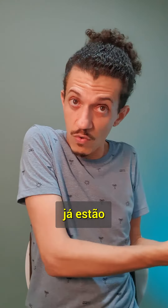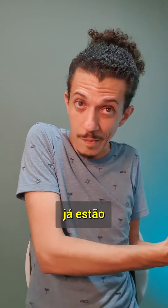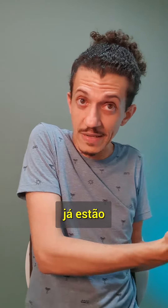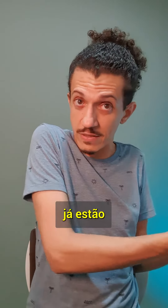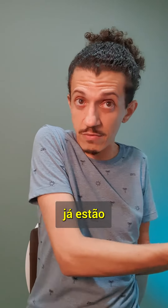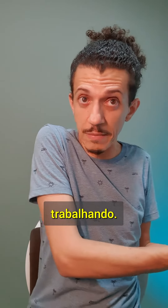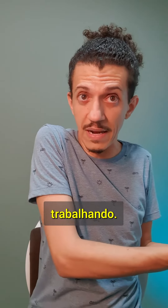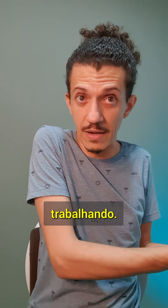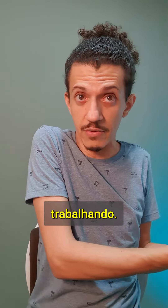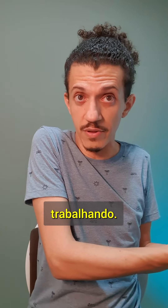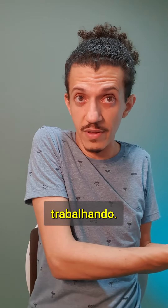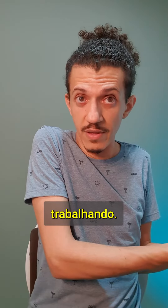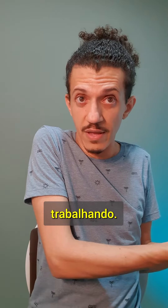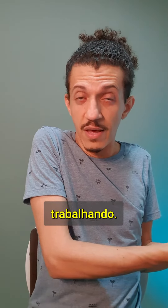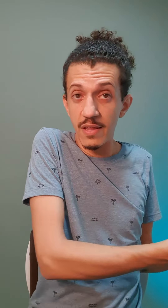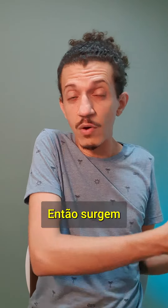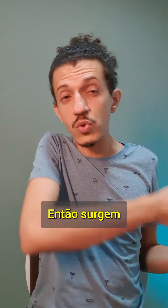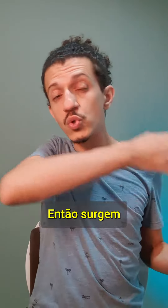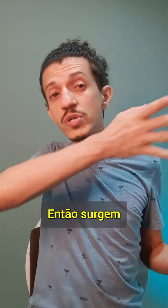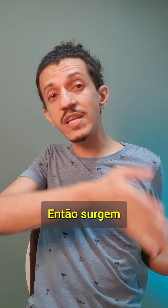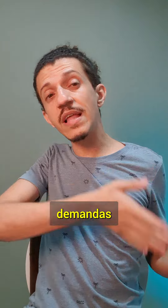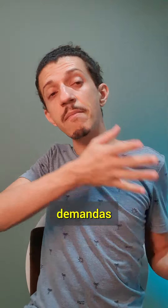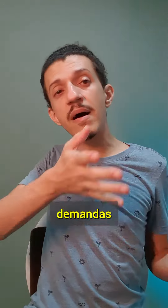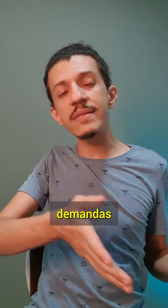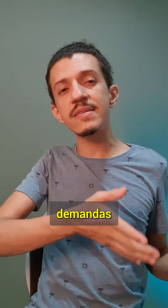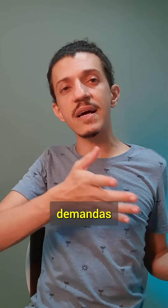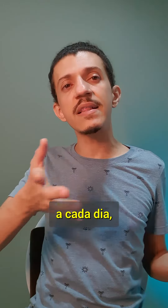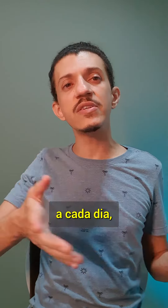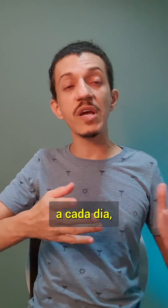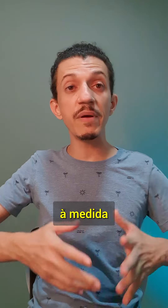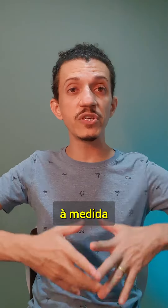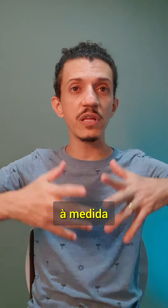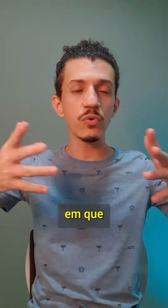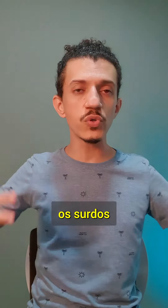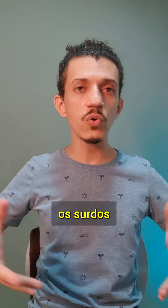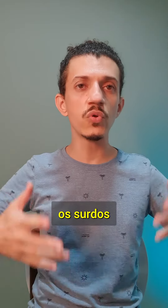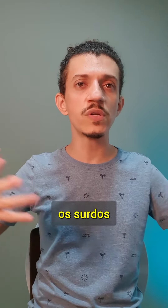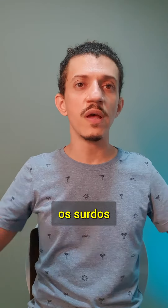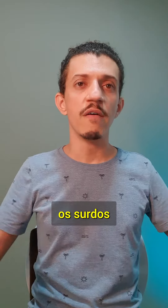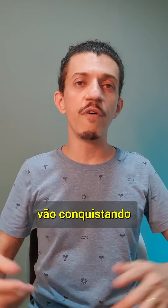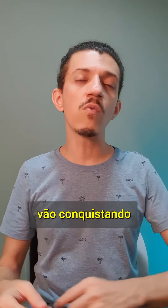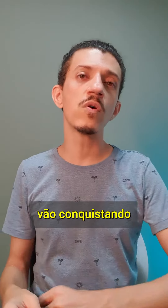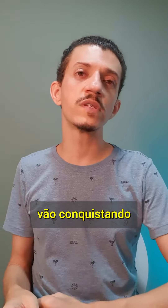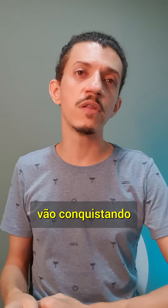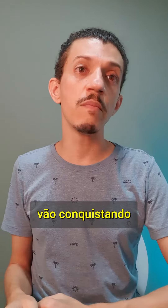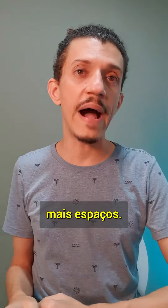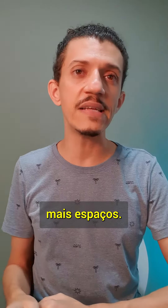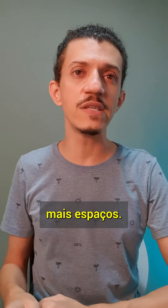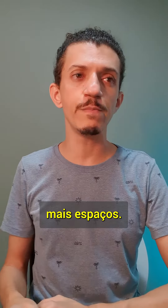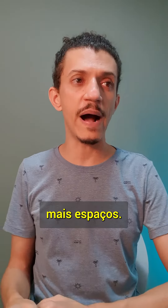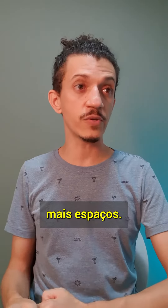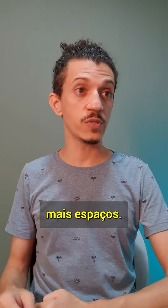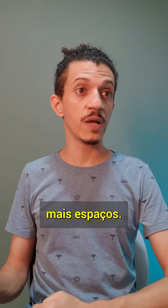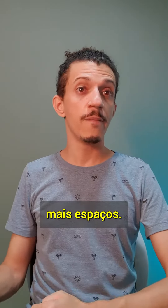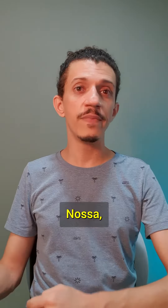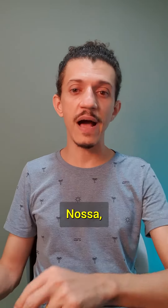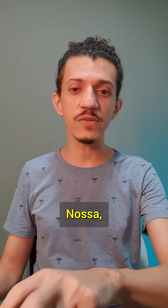trabalhando. Então surgem demandas a cada dia, à medida em que os surdos vão conquistando mais espaços na